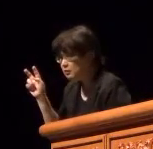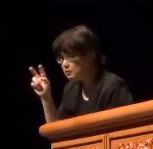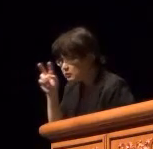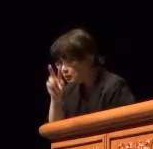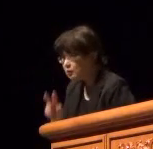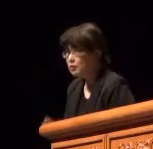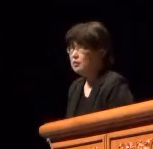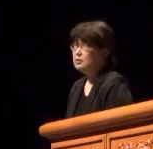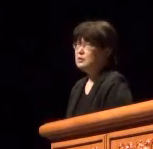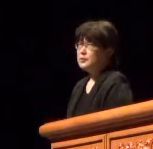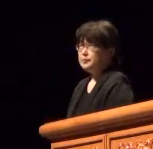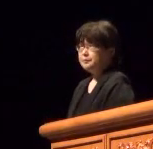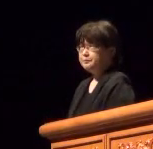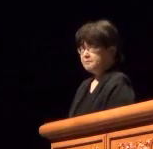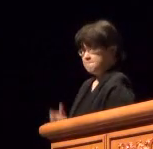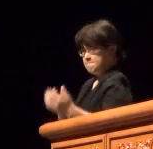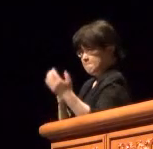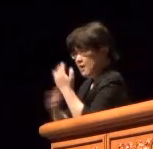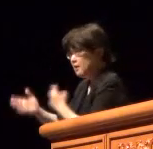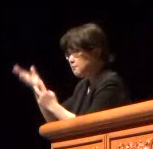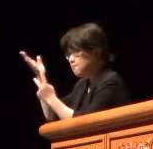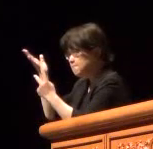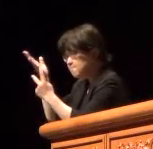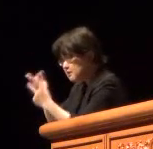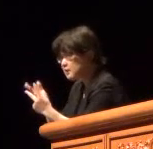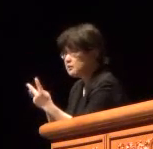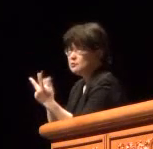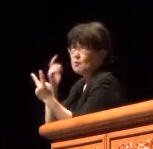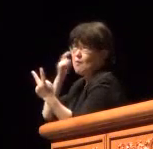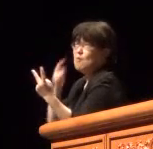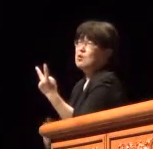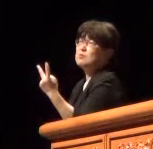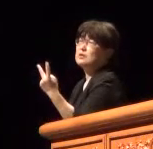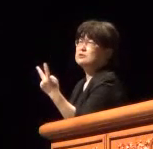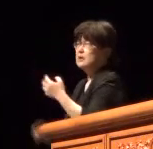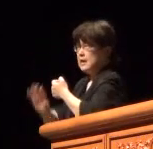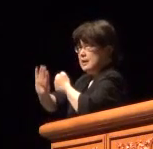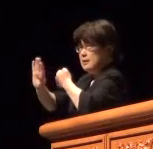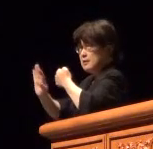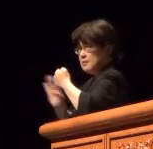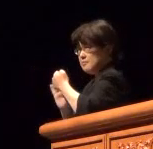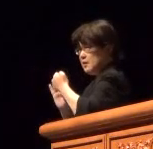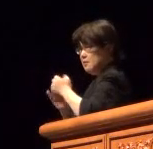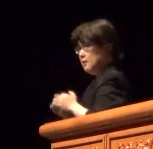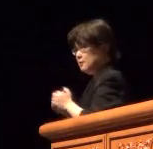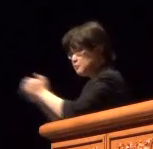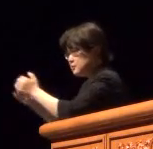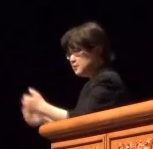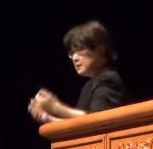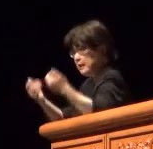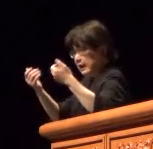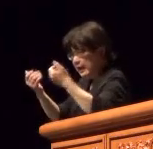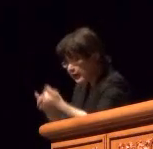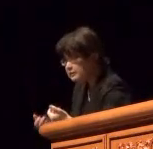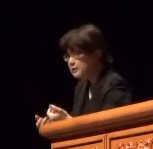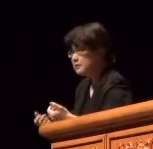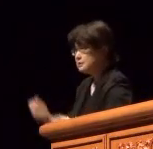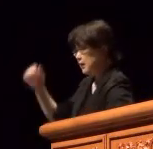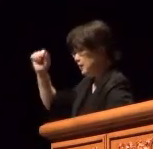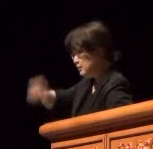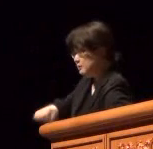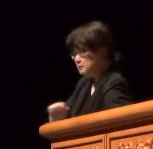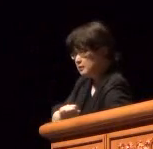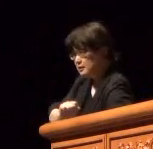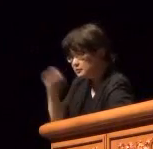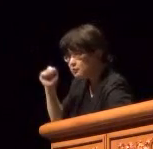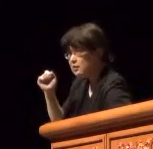ものではないと私は思っています。原発ははっきりと推進か反対かイエスかノーか